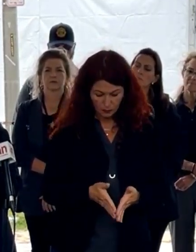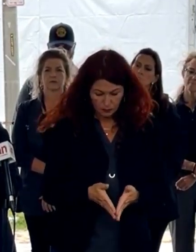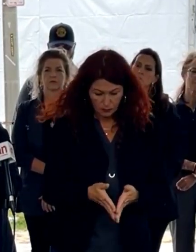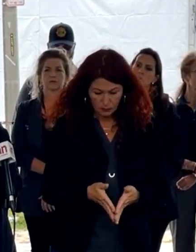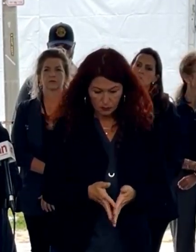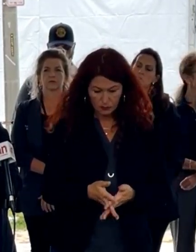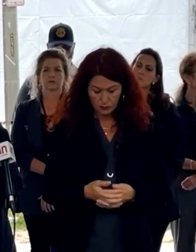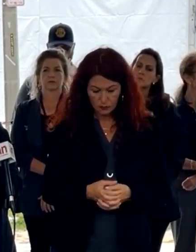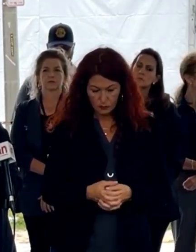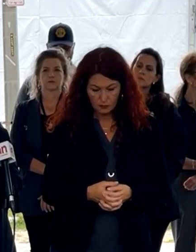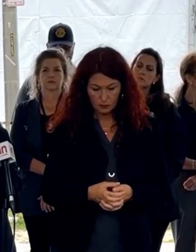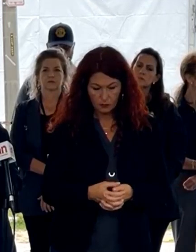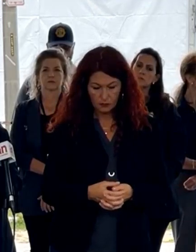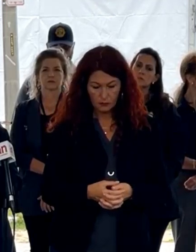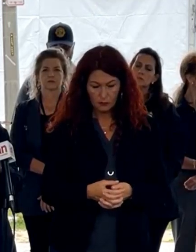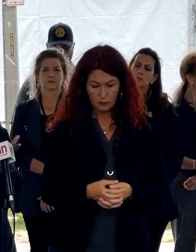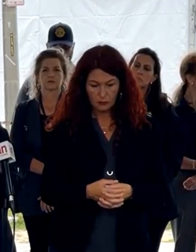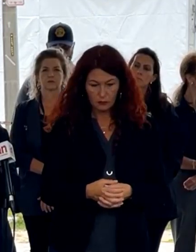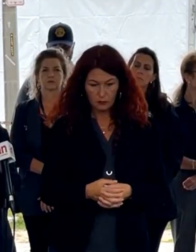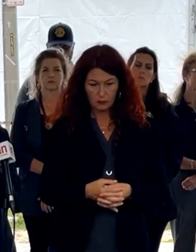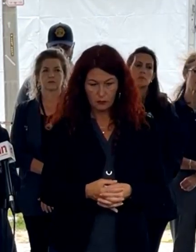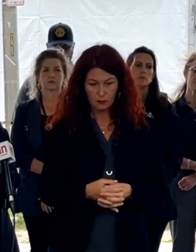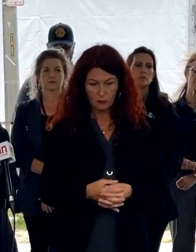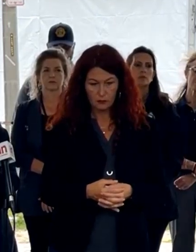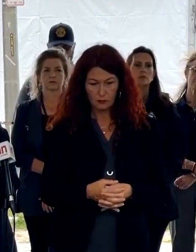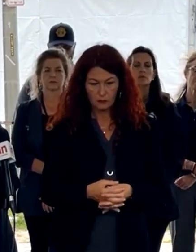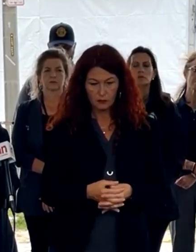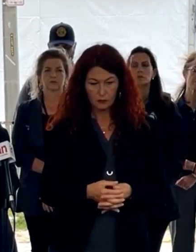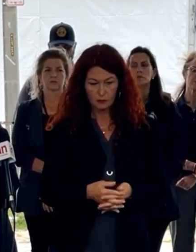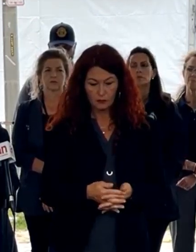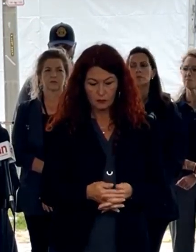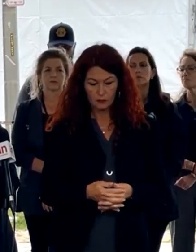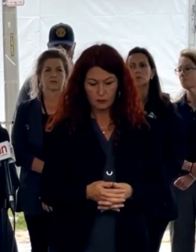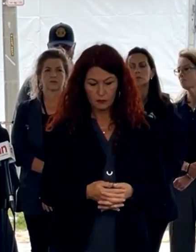FEMA y el Estado no pueden